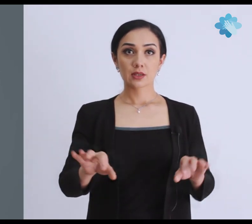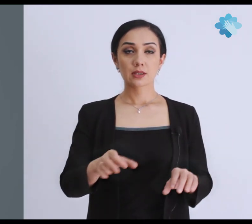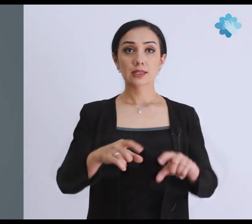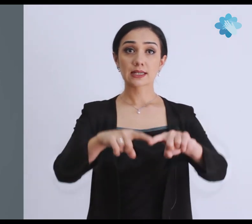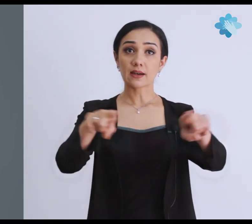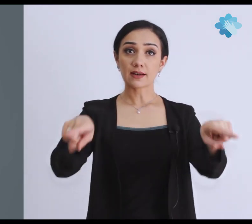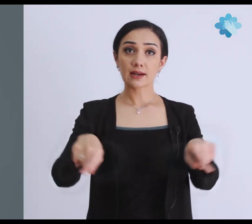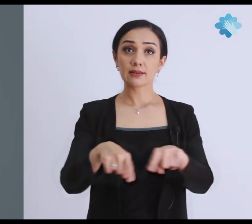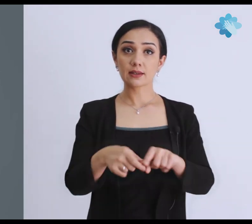сковорода